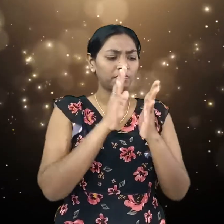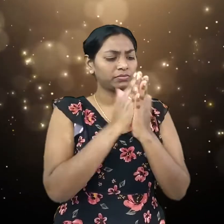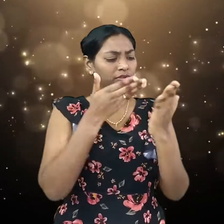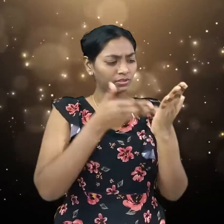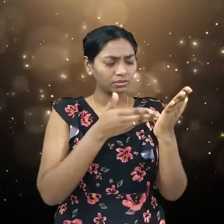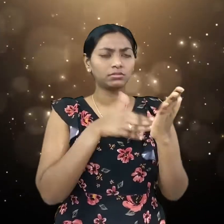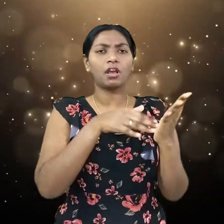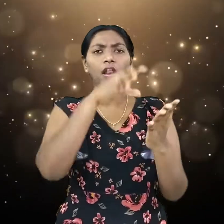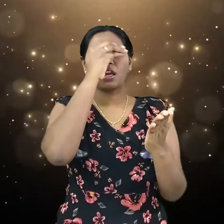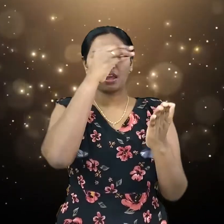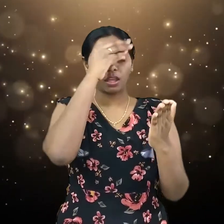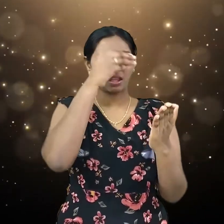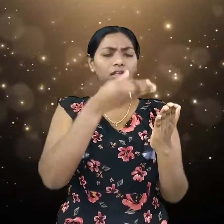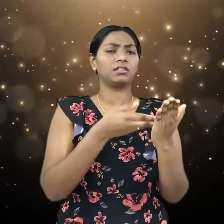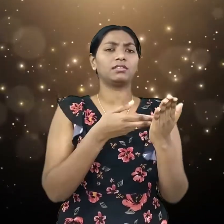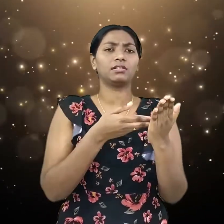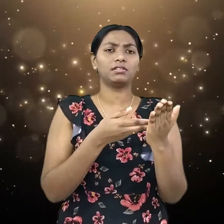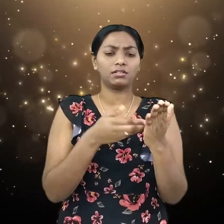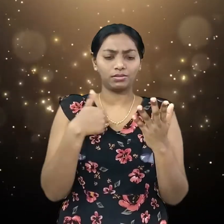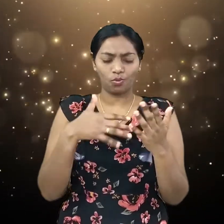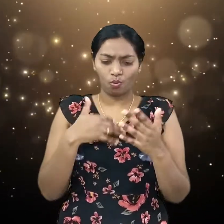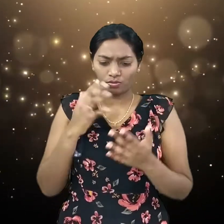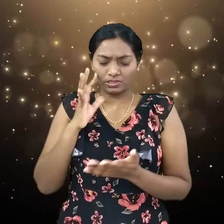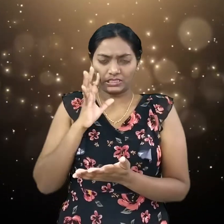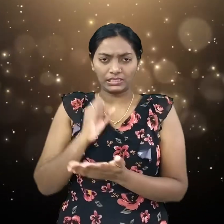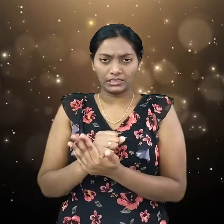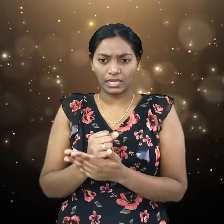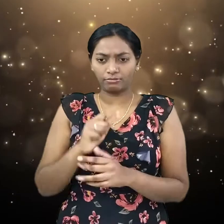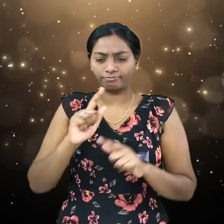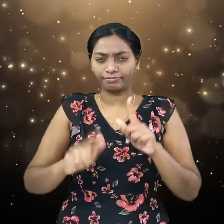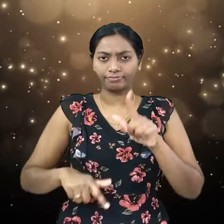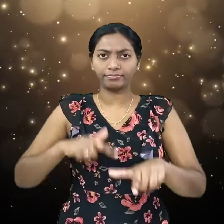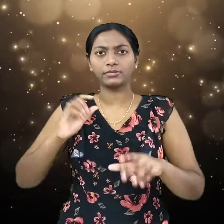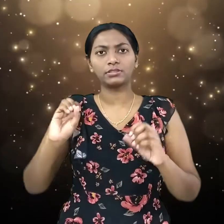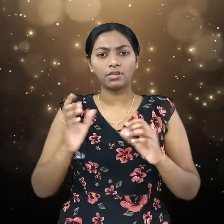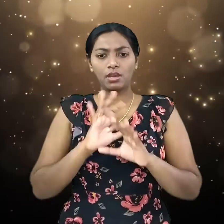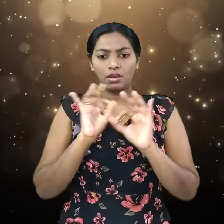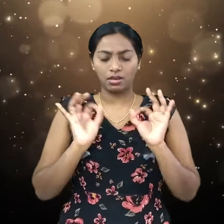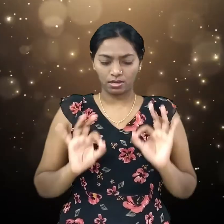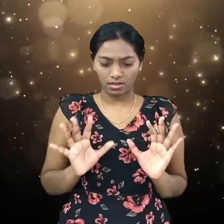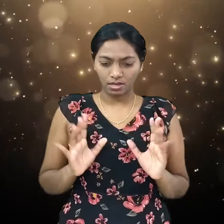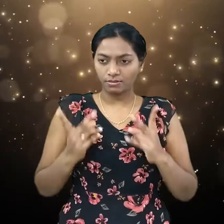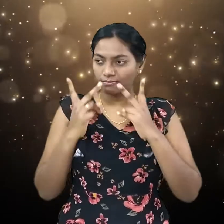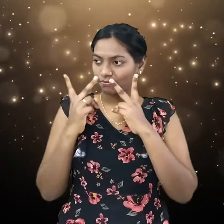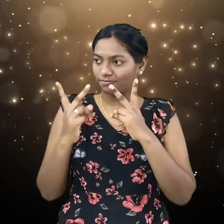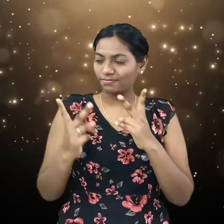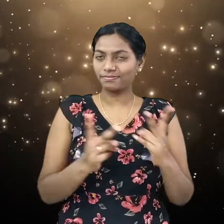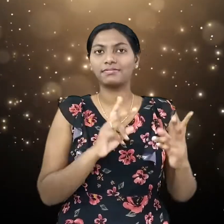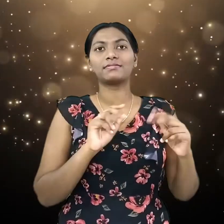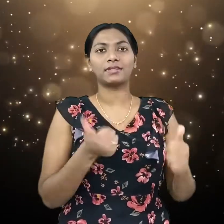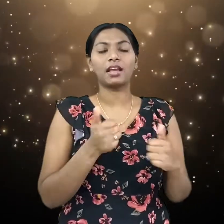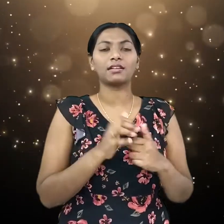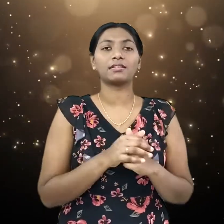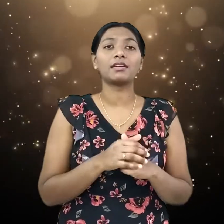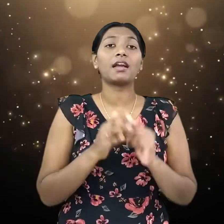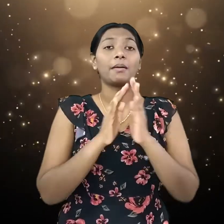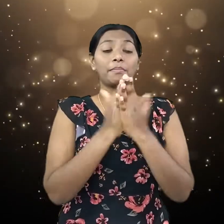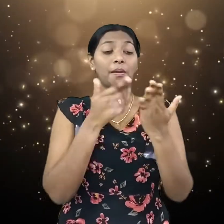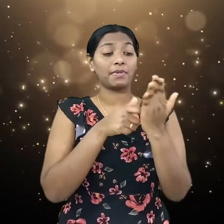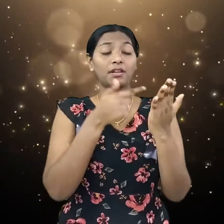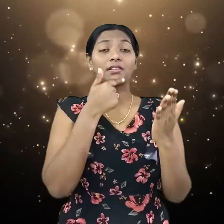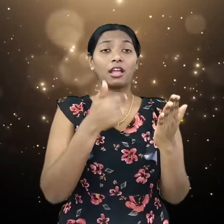उन निश्चित कदमों को उठाते हैं ताकि आप अपने निर्धारित लक्ष्यों को वास्तविक बना सके। बाइबल कहती